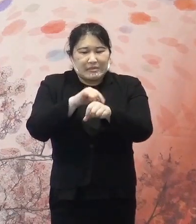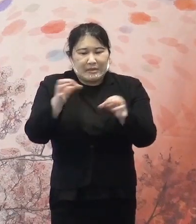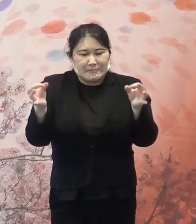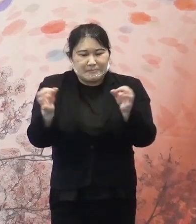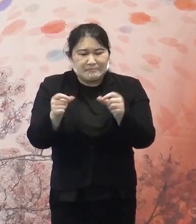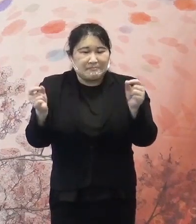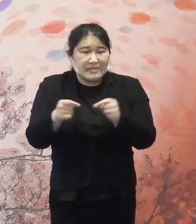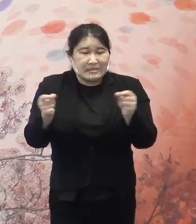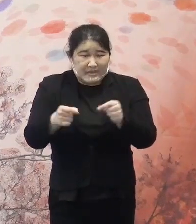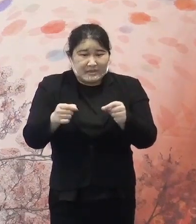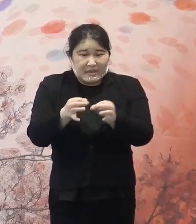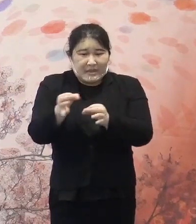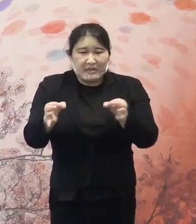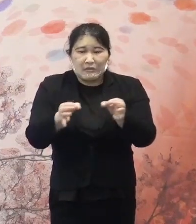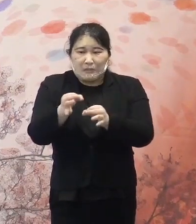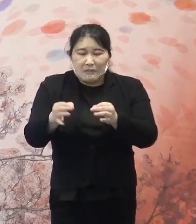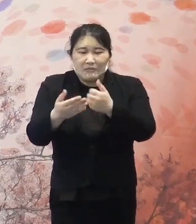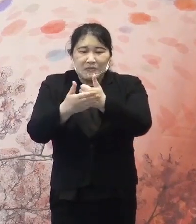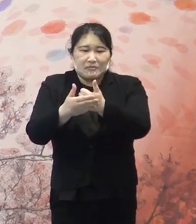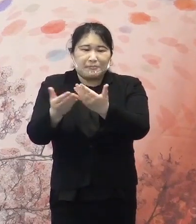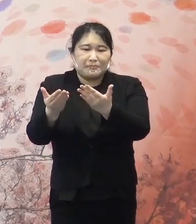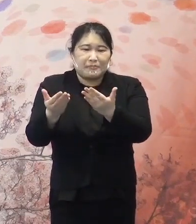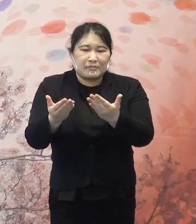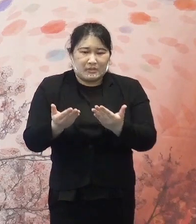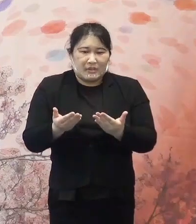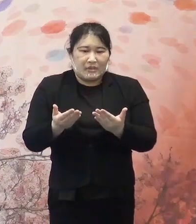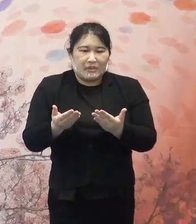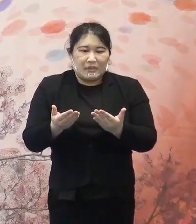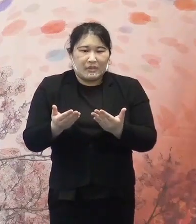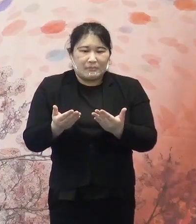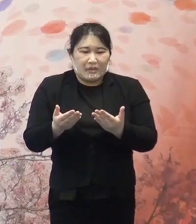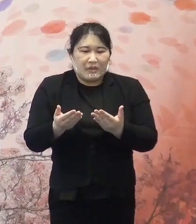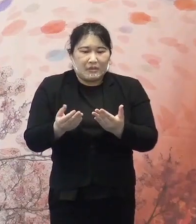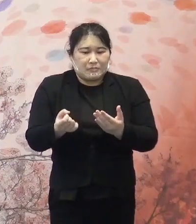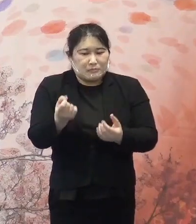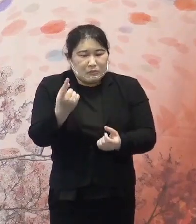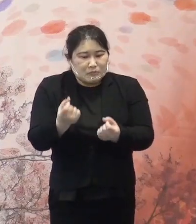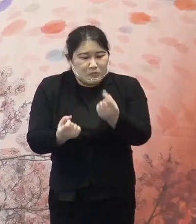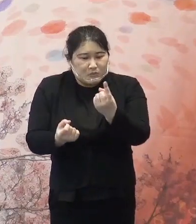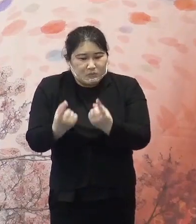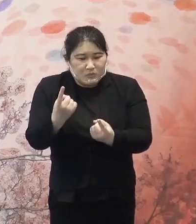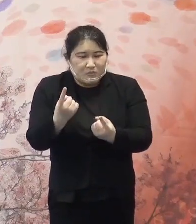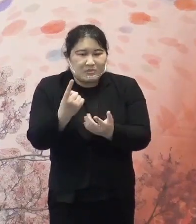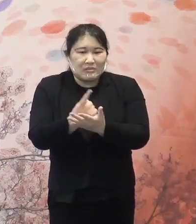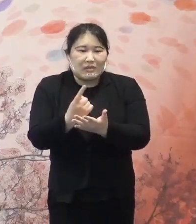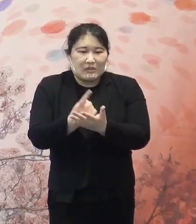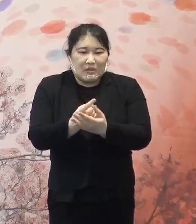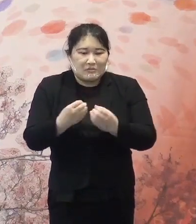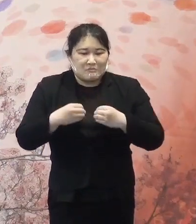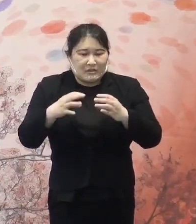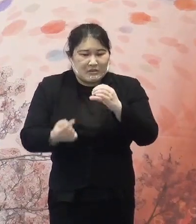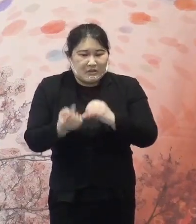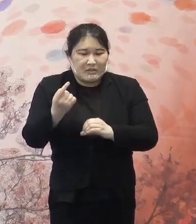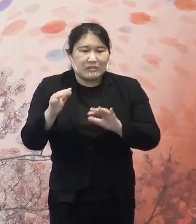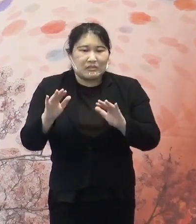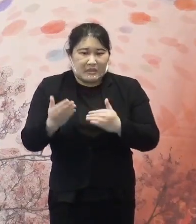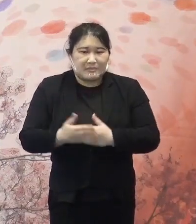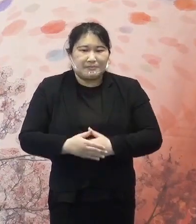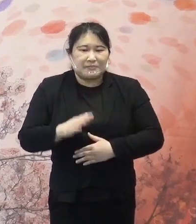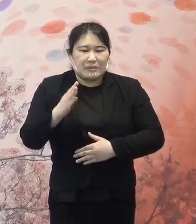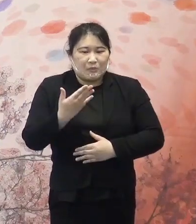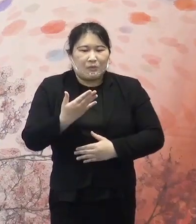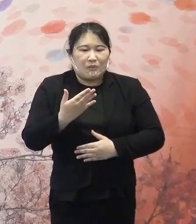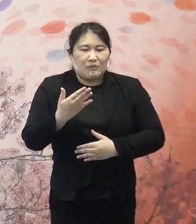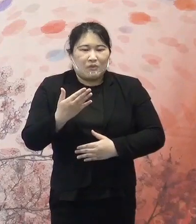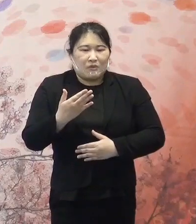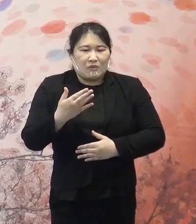ご協力いただいた市民の皆様のご協力により、散発的な状況になんとか収まっているということであります。ただまだ油断はできません。ゴ